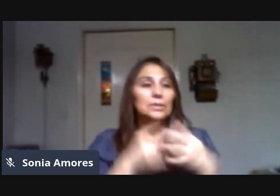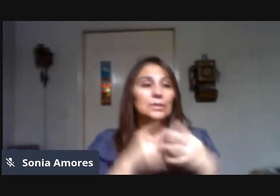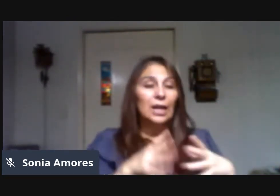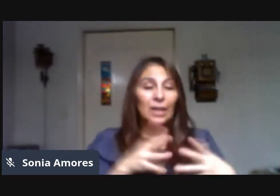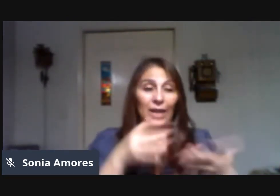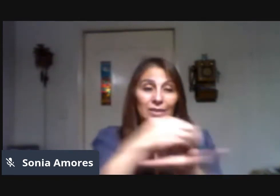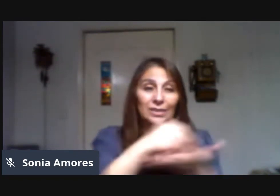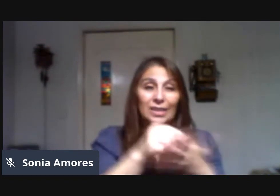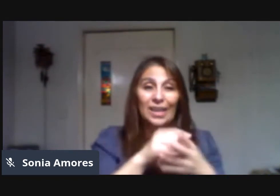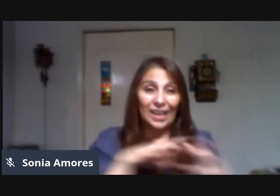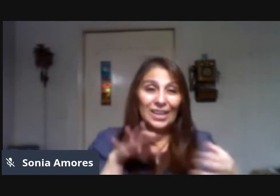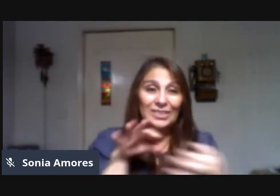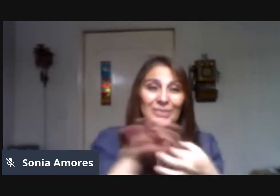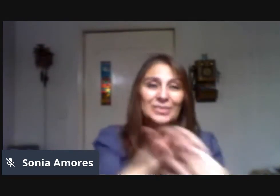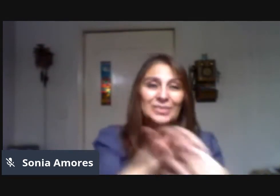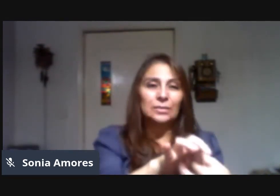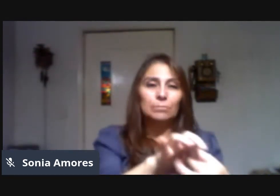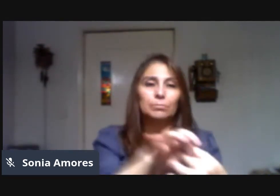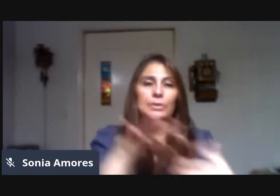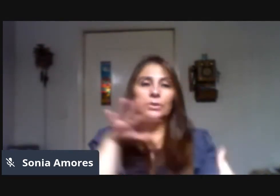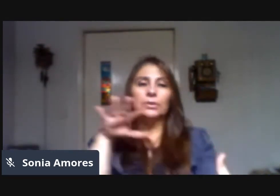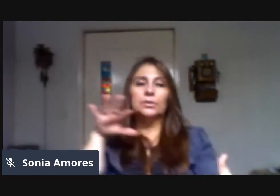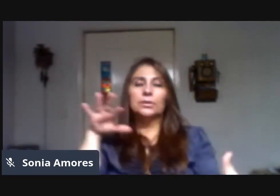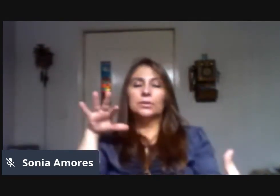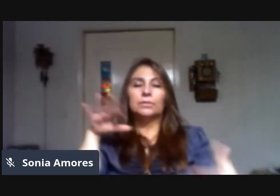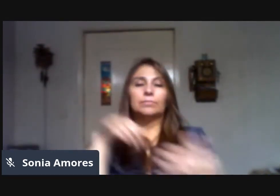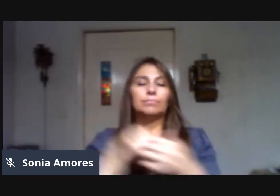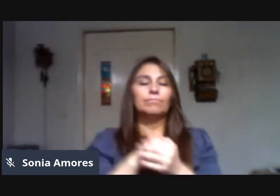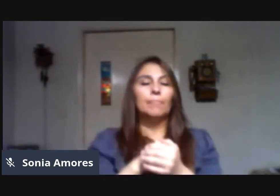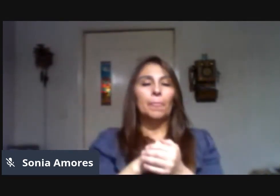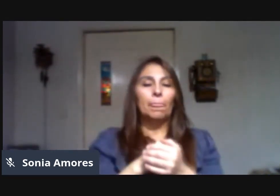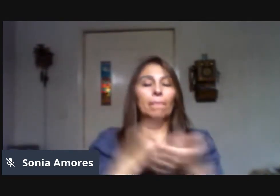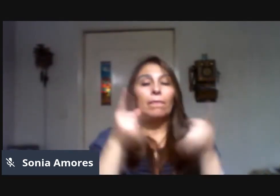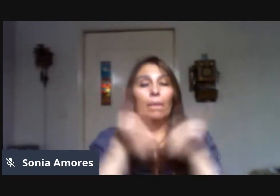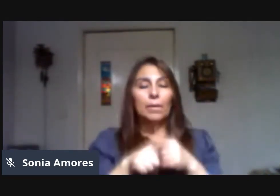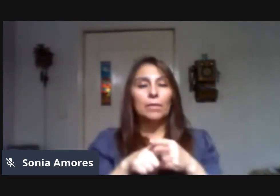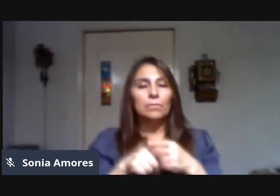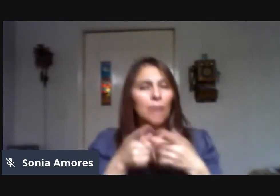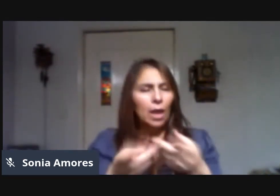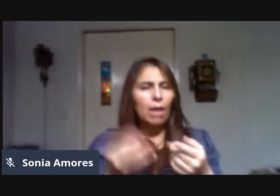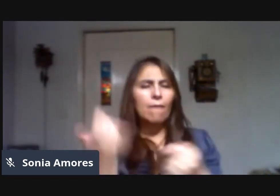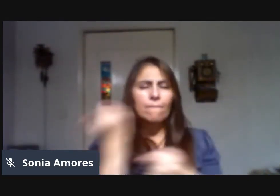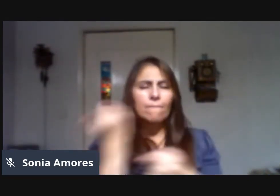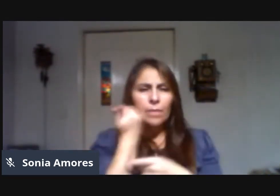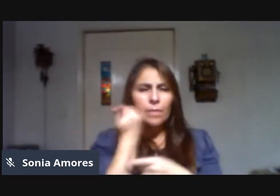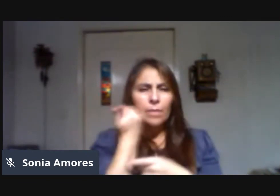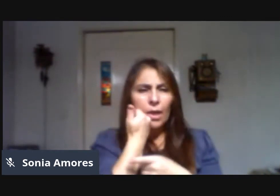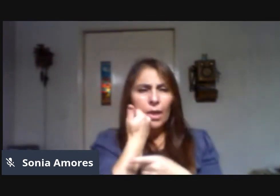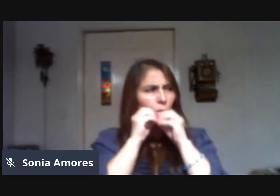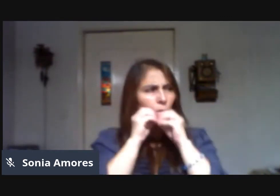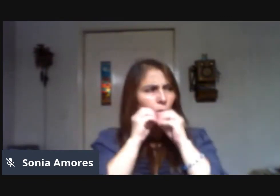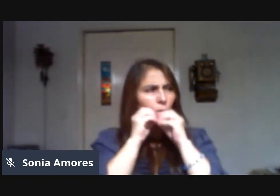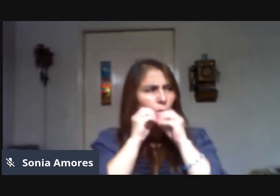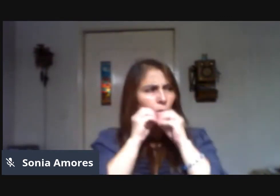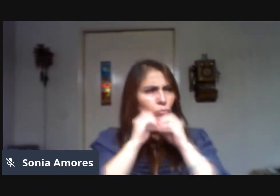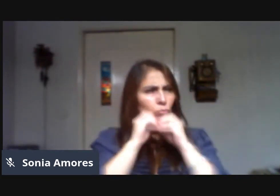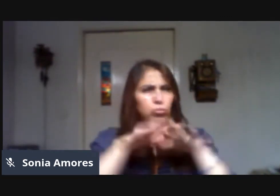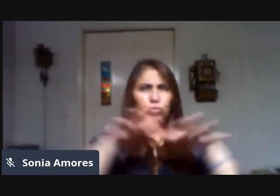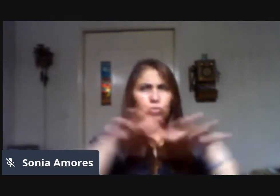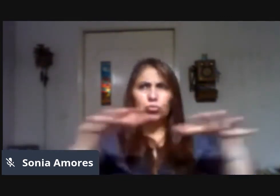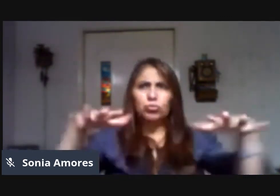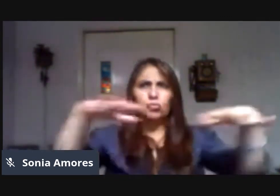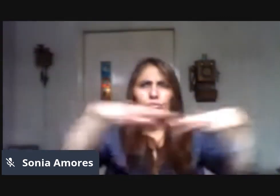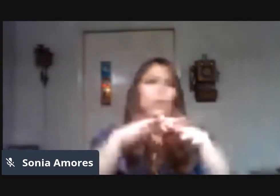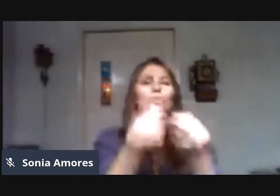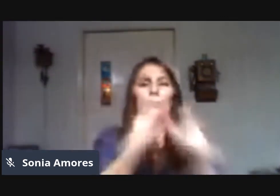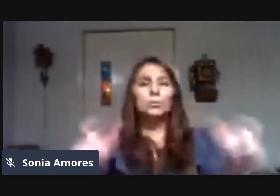en la persistencia de enfermedades epidémicas que son inevitables, como lo estamos viendo con el COVID,